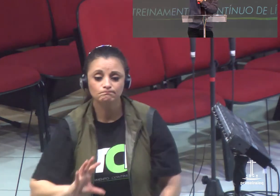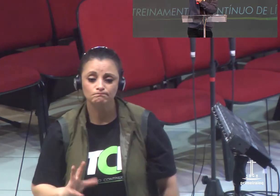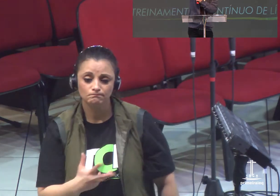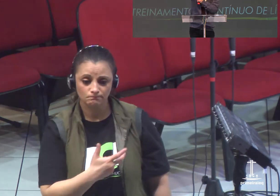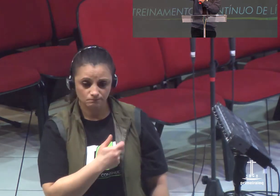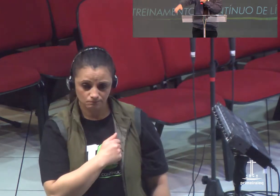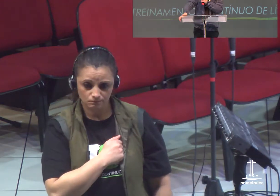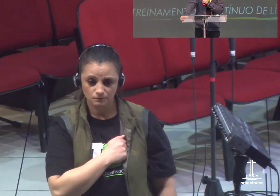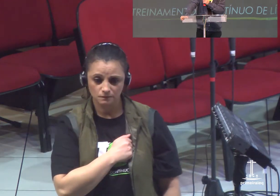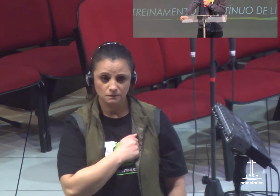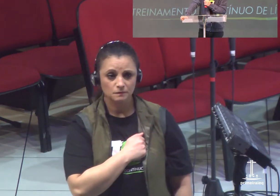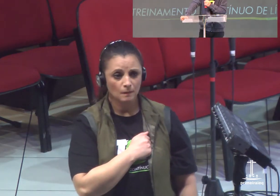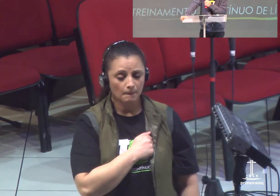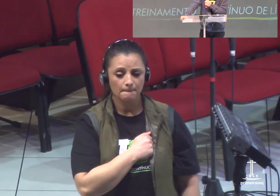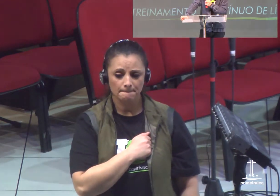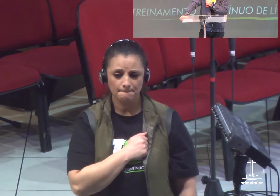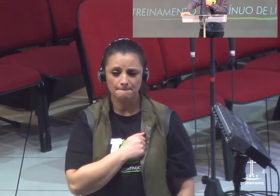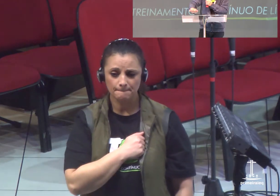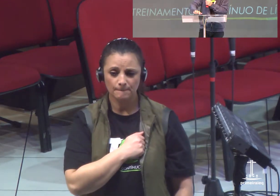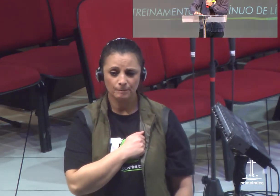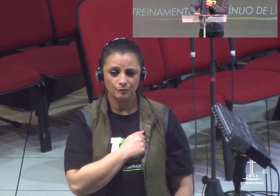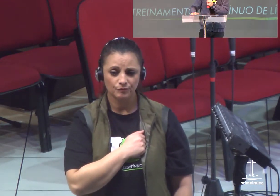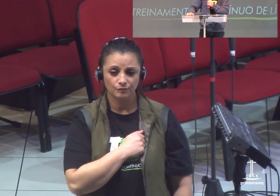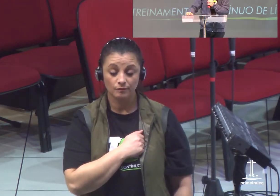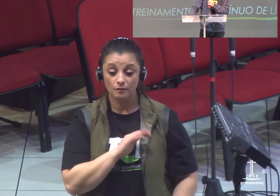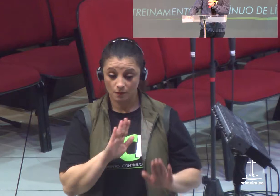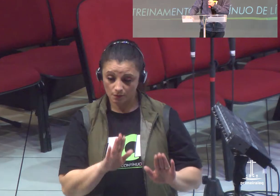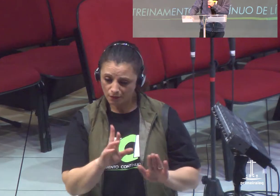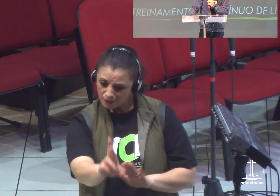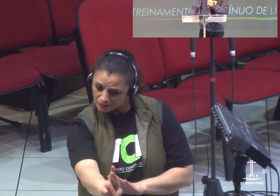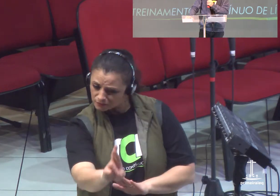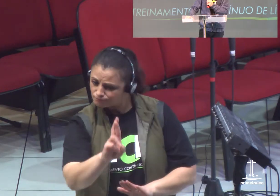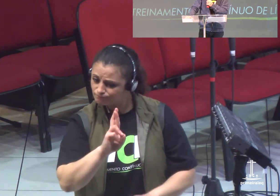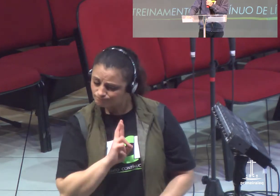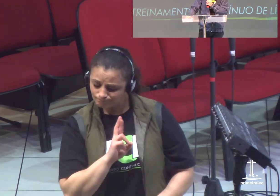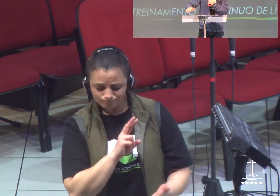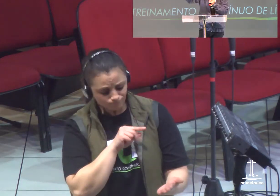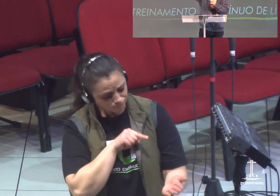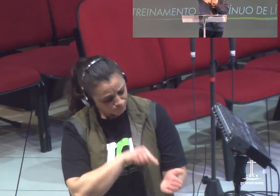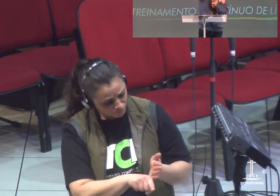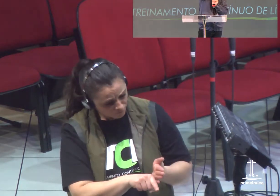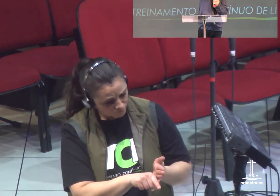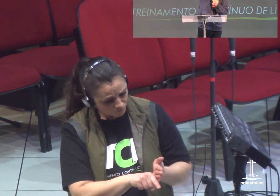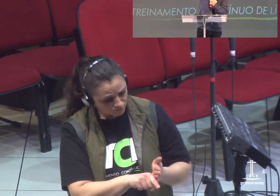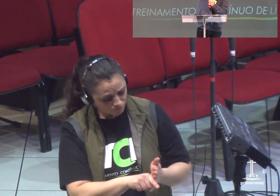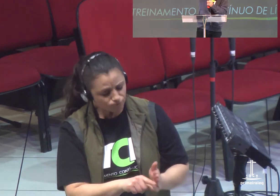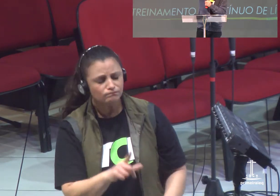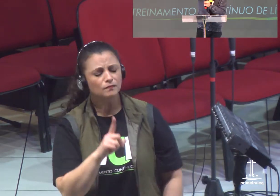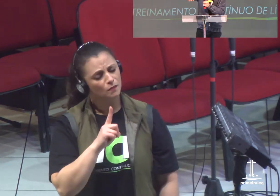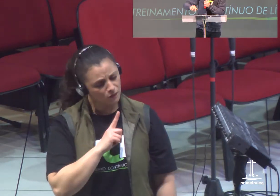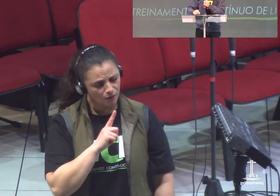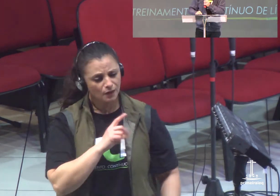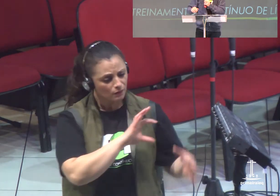Eu quero dizer a você que a resposta dessa pergunta também tem a ver com todas as